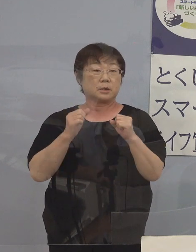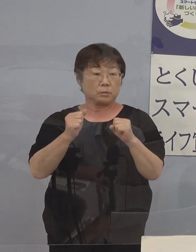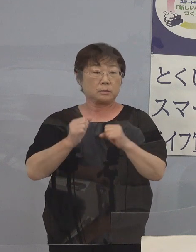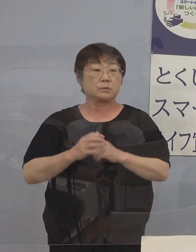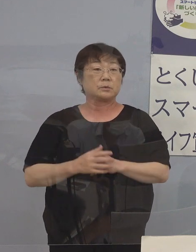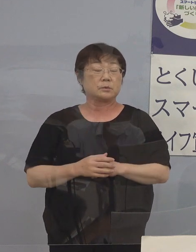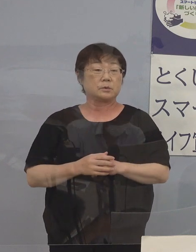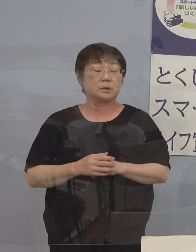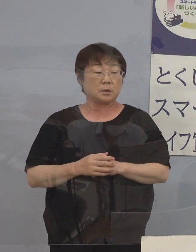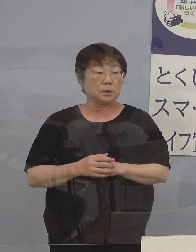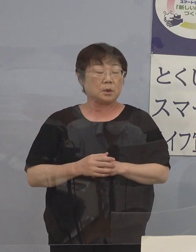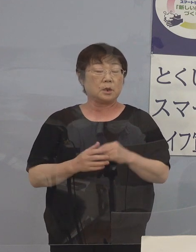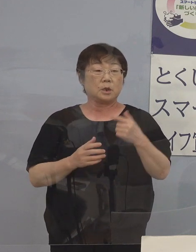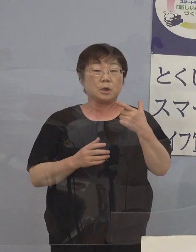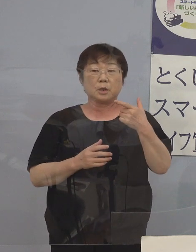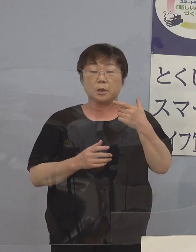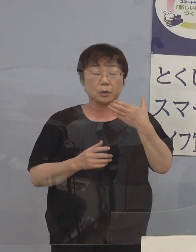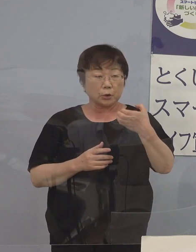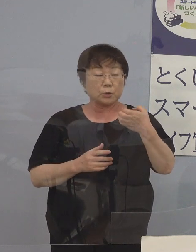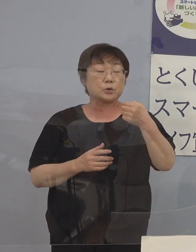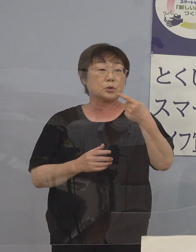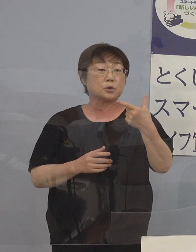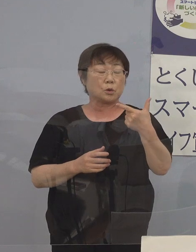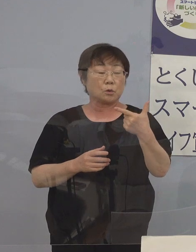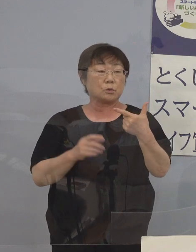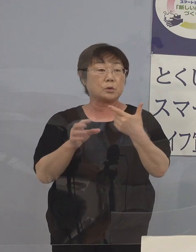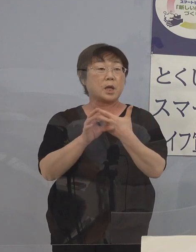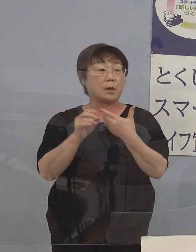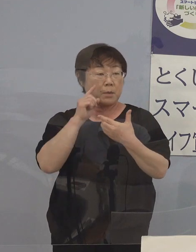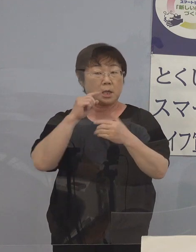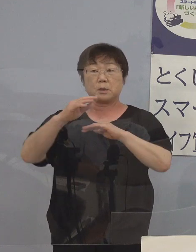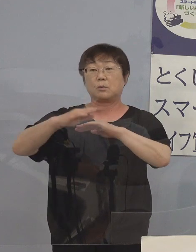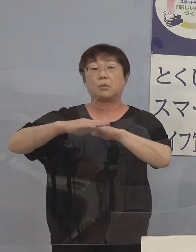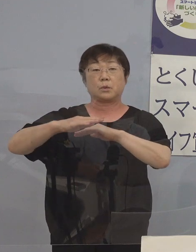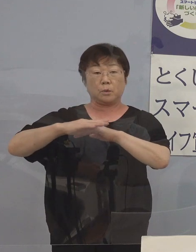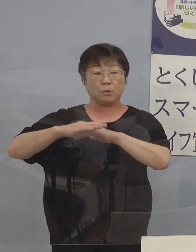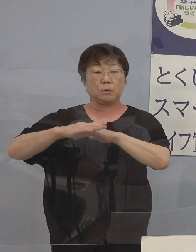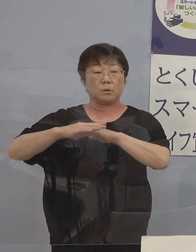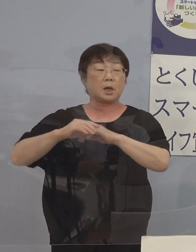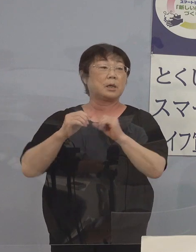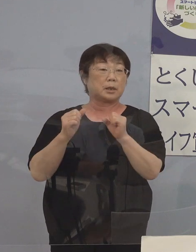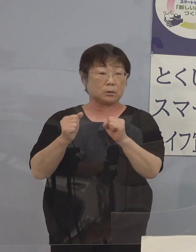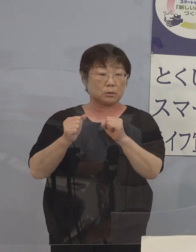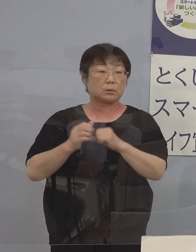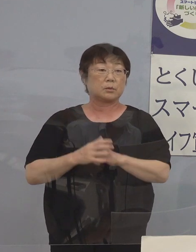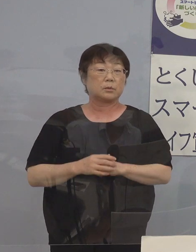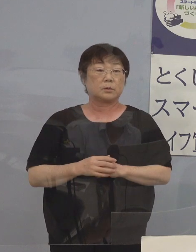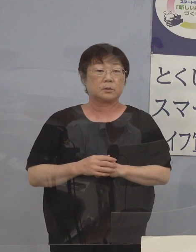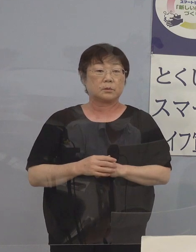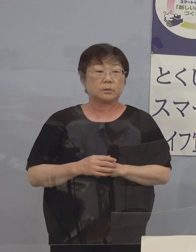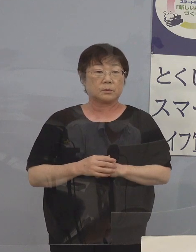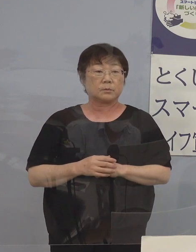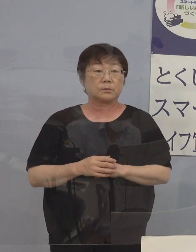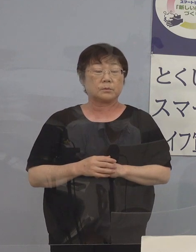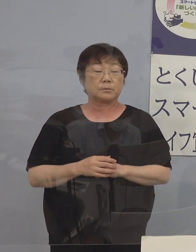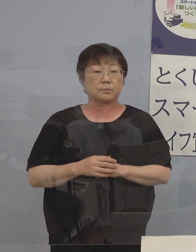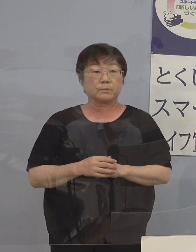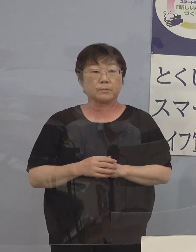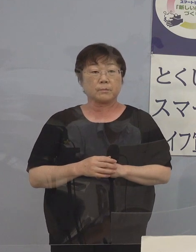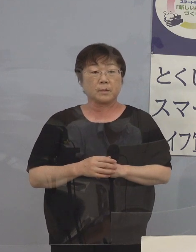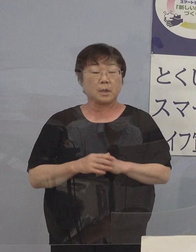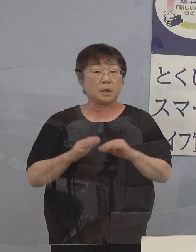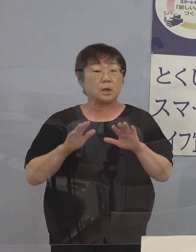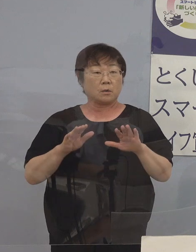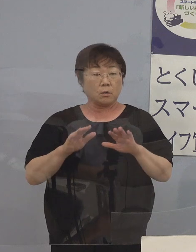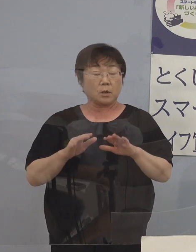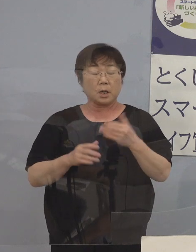ると。でこの96例目の方で同僚、これがおられたということでありました。ま